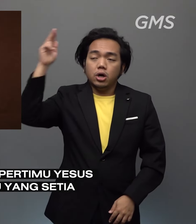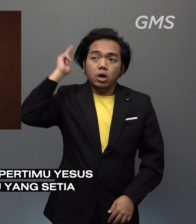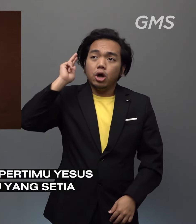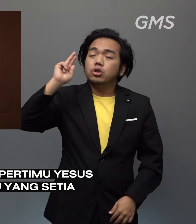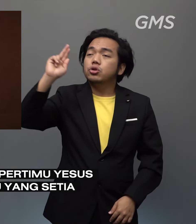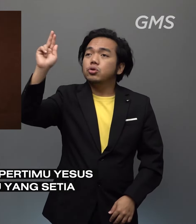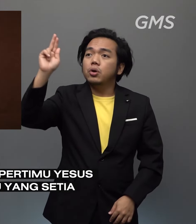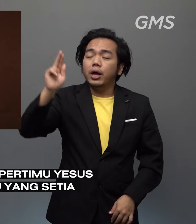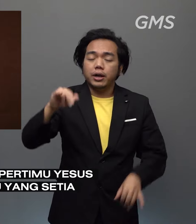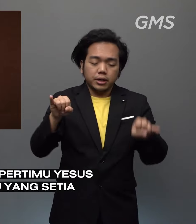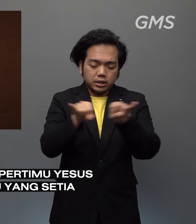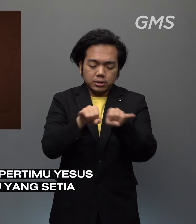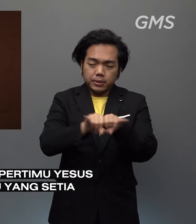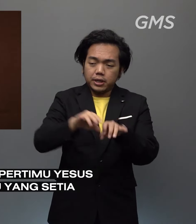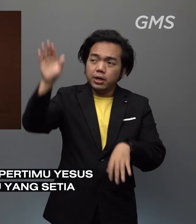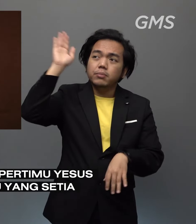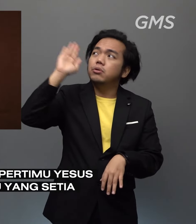Tuhan